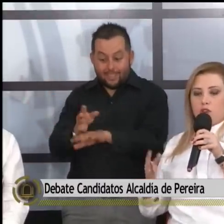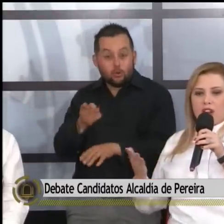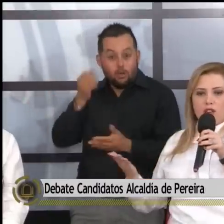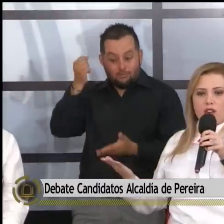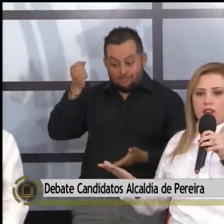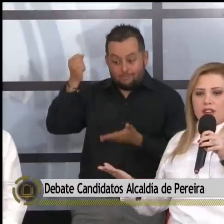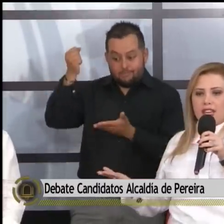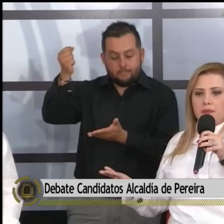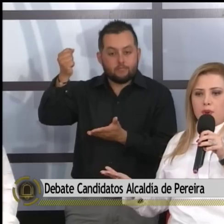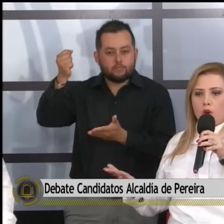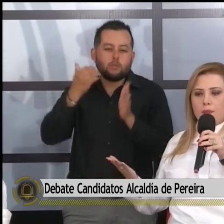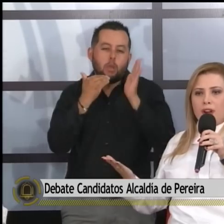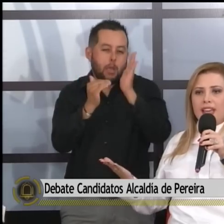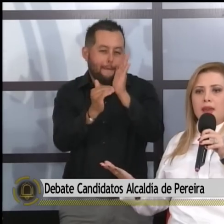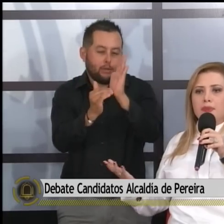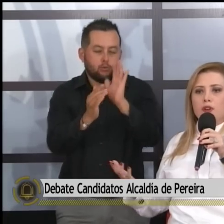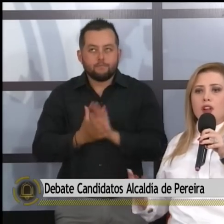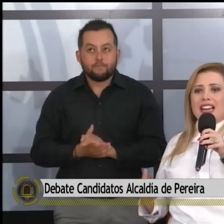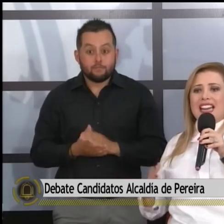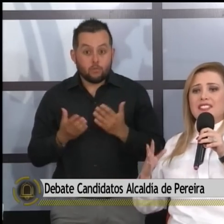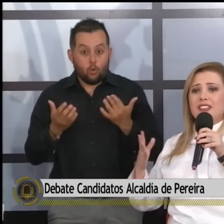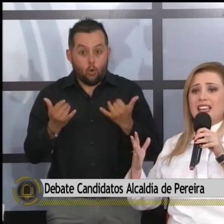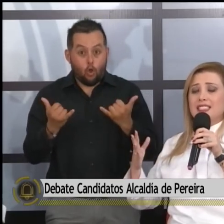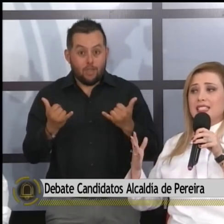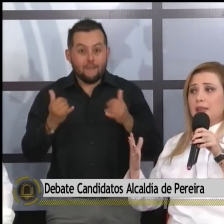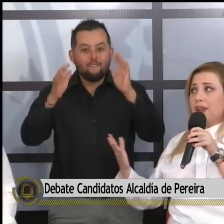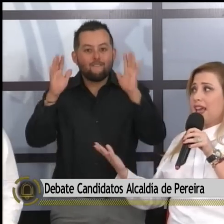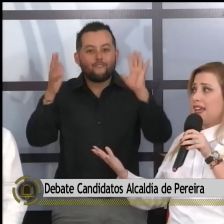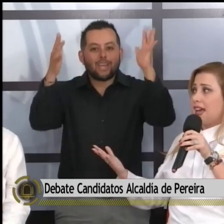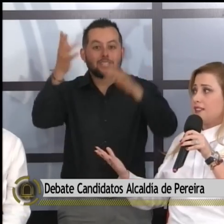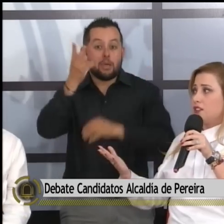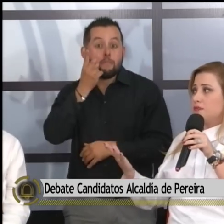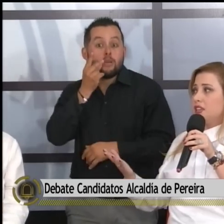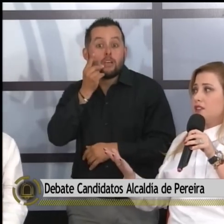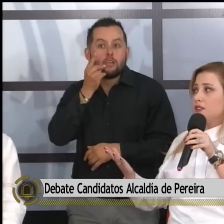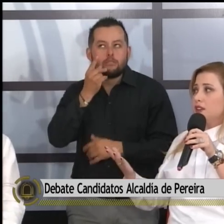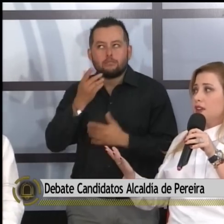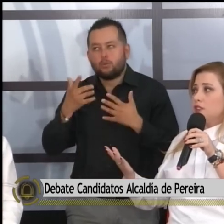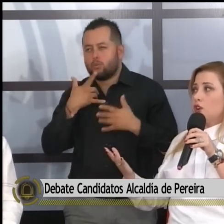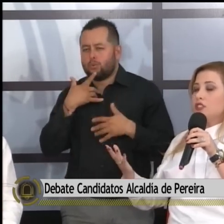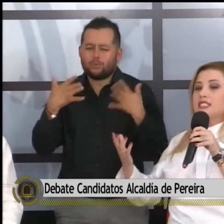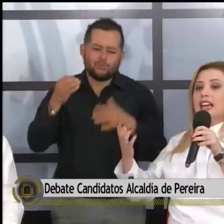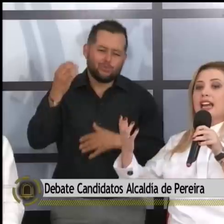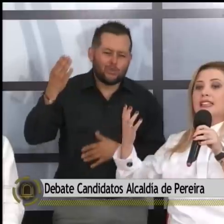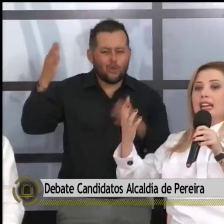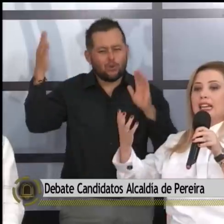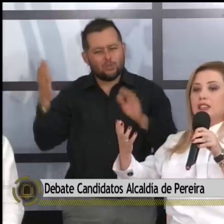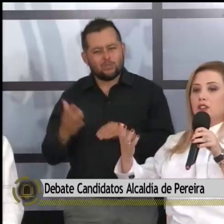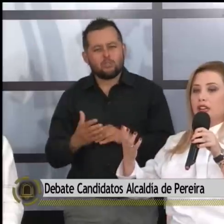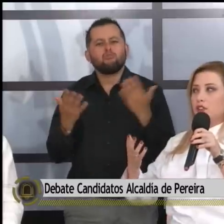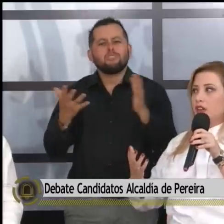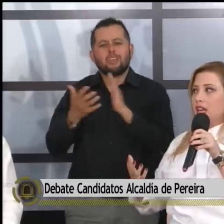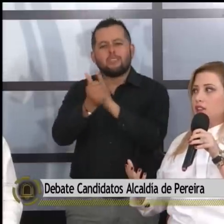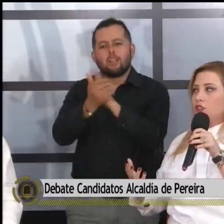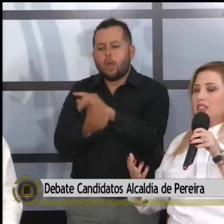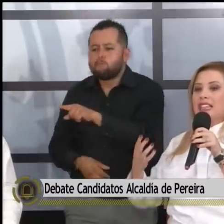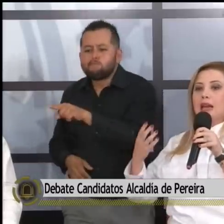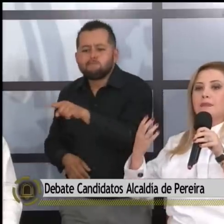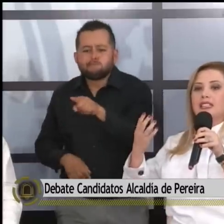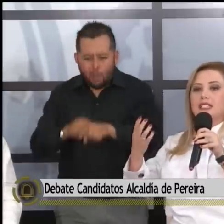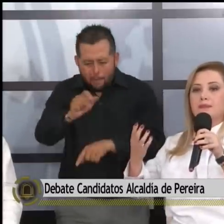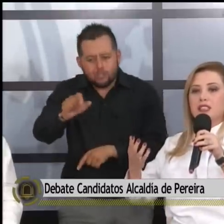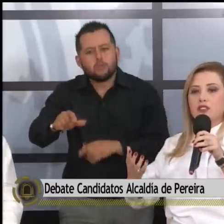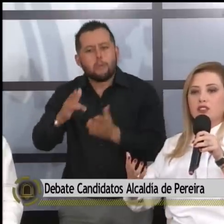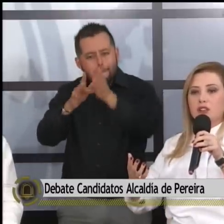recursos, voy a colocar un ejemplo. Hoy, por ejemplo, las fiestas de Pereira, Dios mío, ¿Dónde está el talento regional? ¿Dónde está